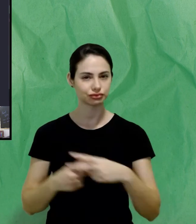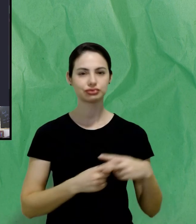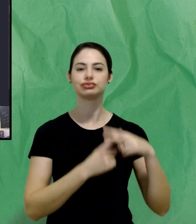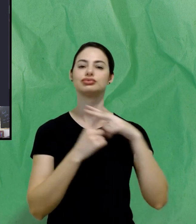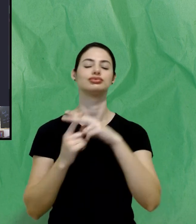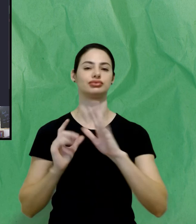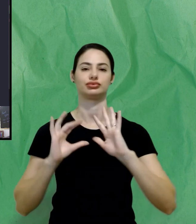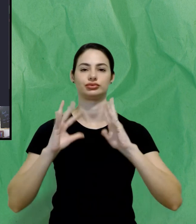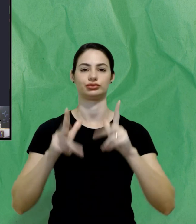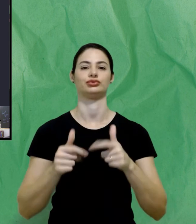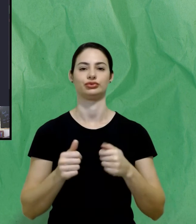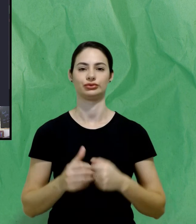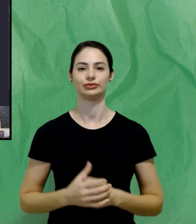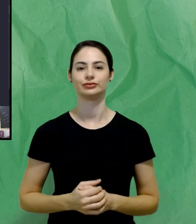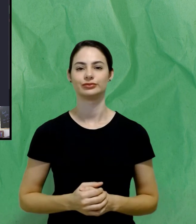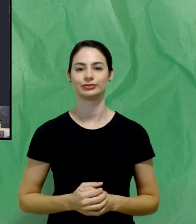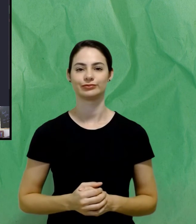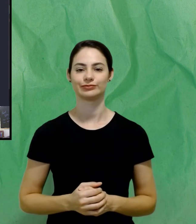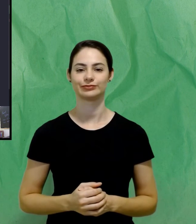para a gente.